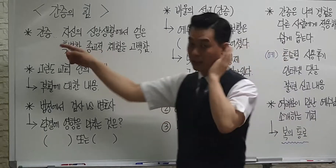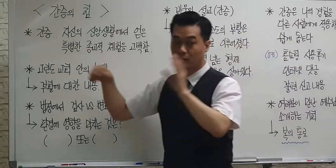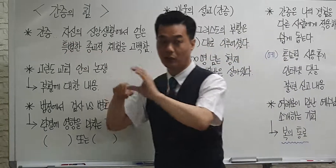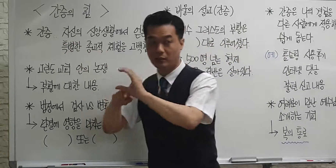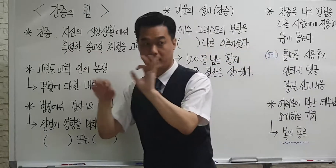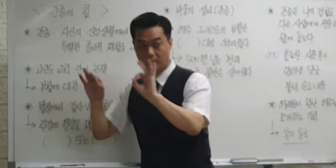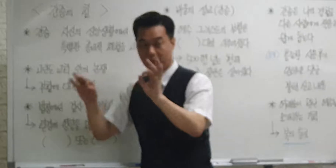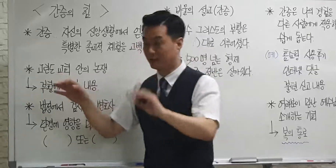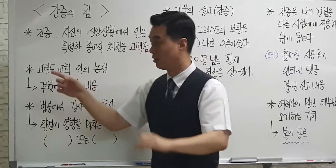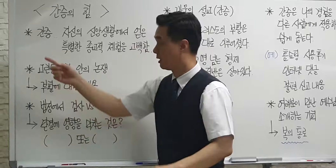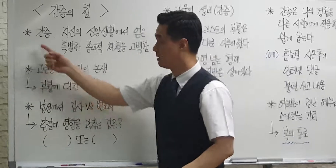사전을 찾아봤어요.